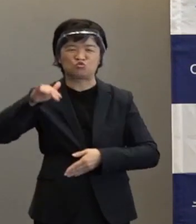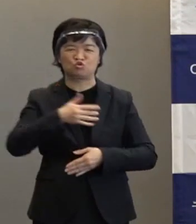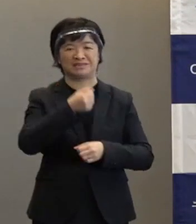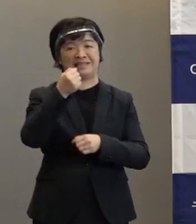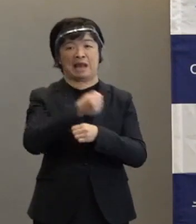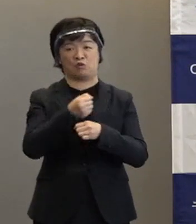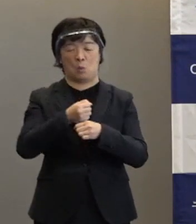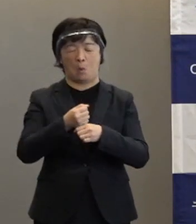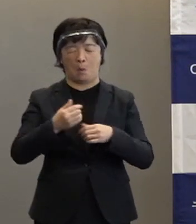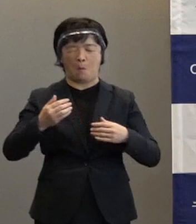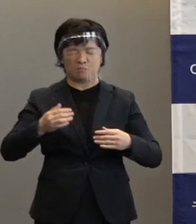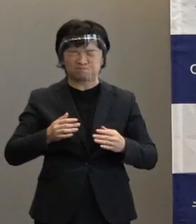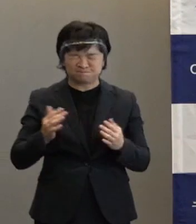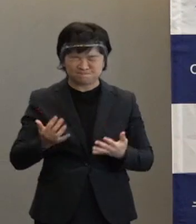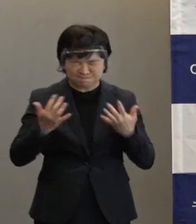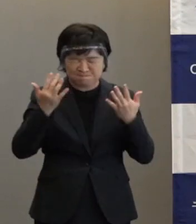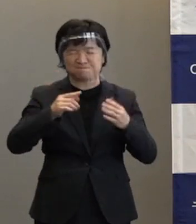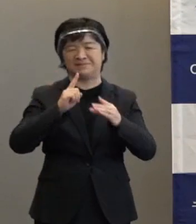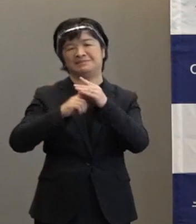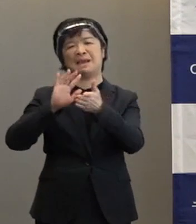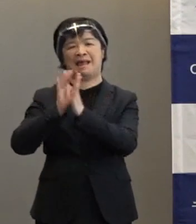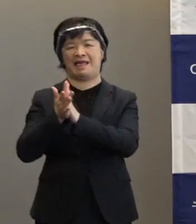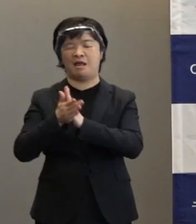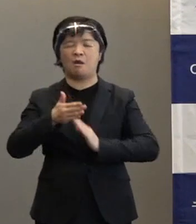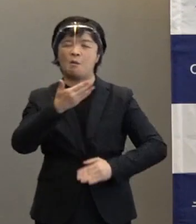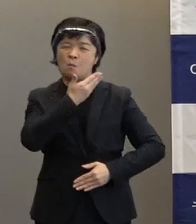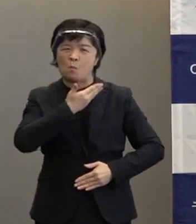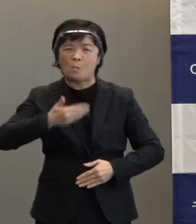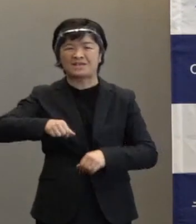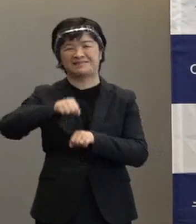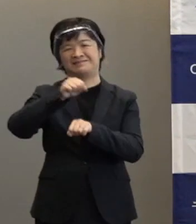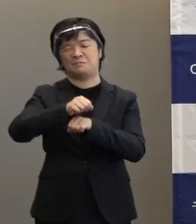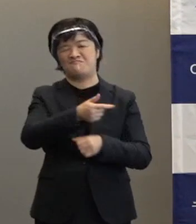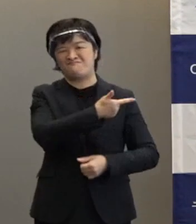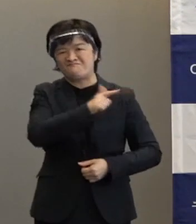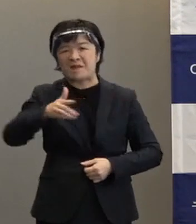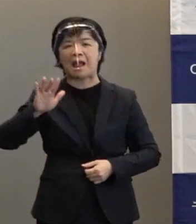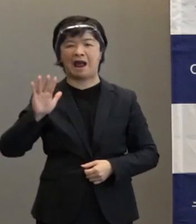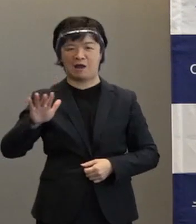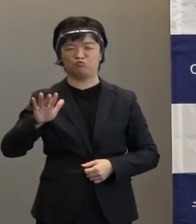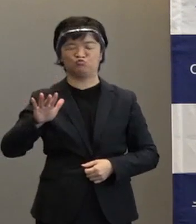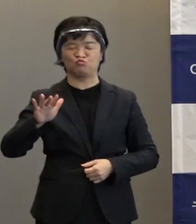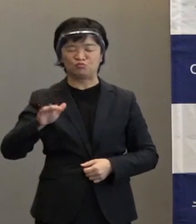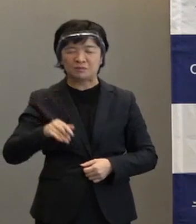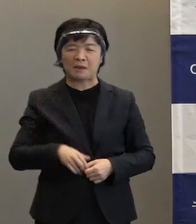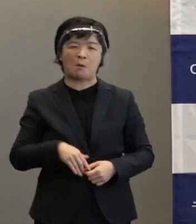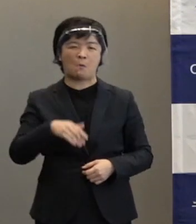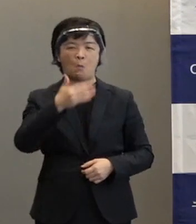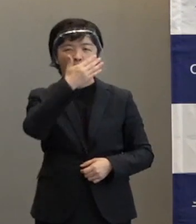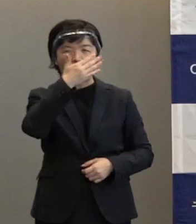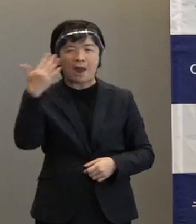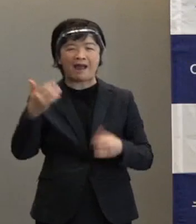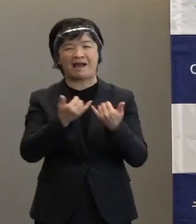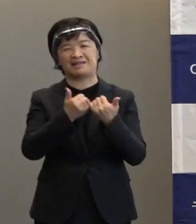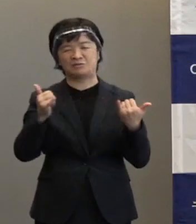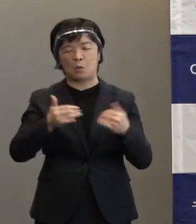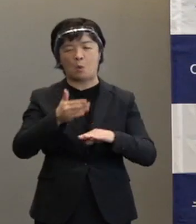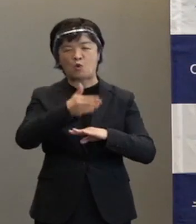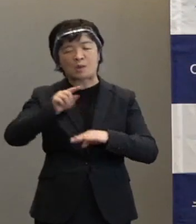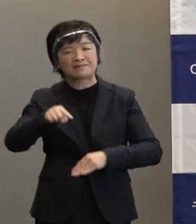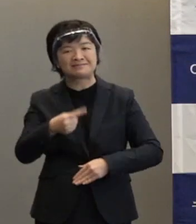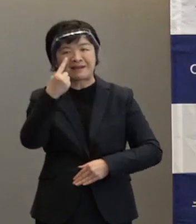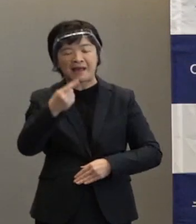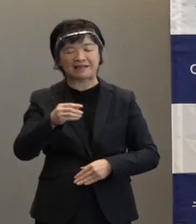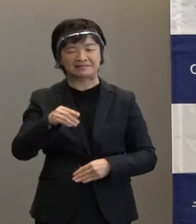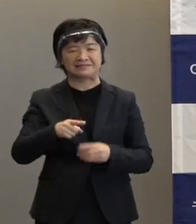しい食材がたくさんあります。そこで県では若い世代に料理を通じて千葉県の魅力を発信できないかと考え、町